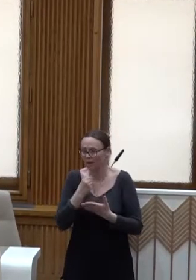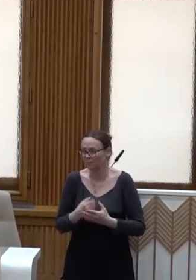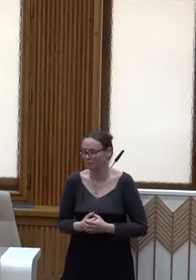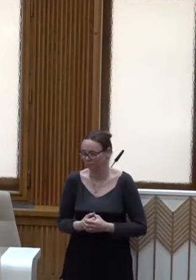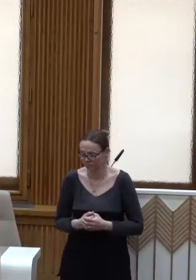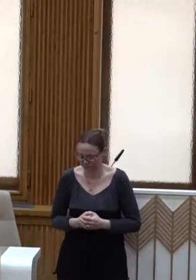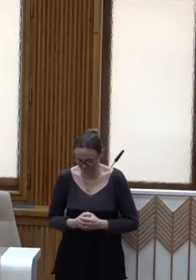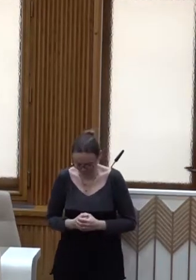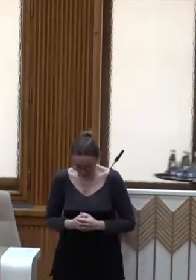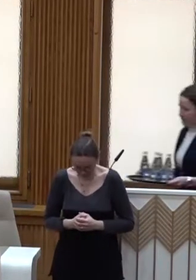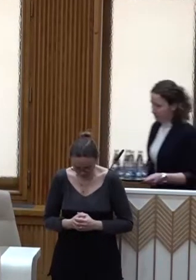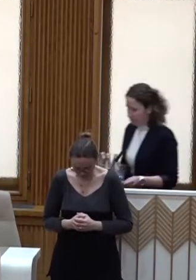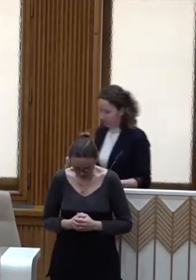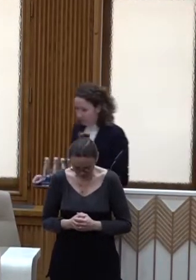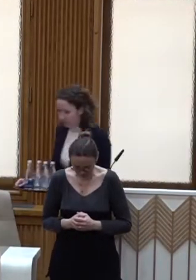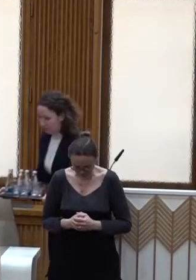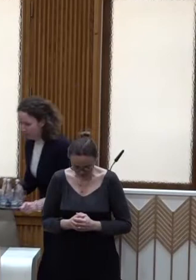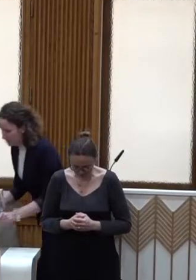Sandra, mogoče. Ja.